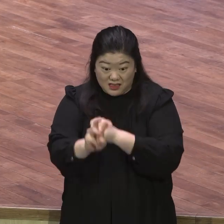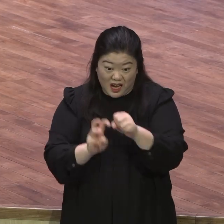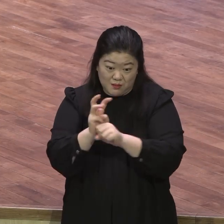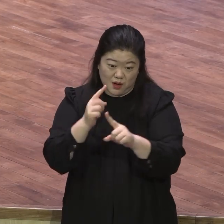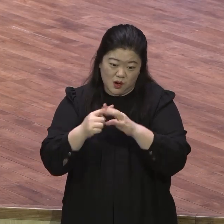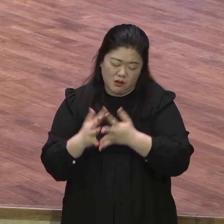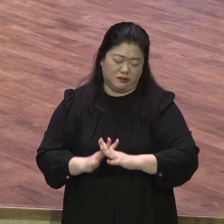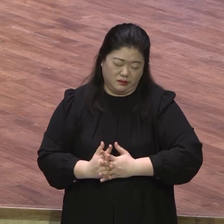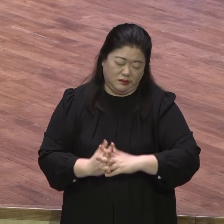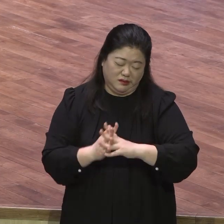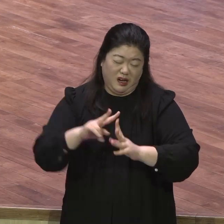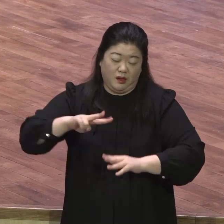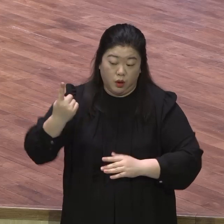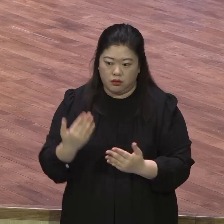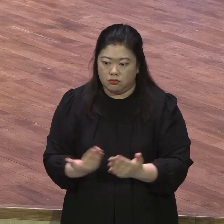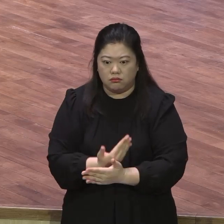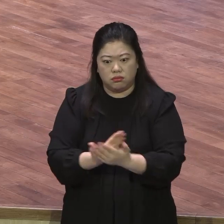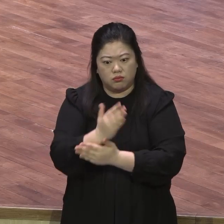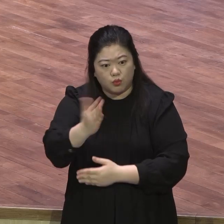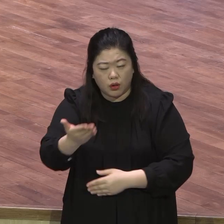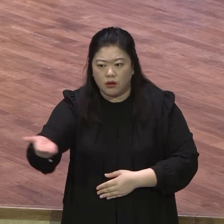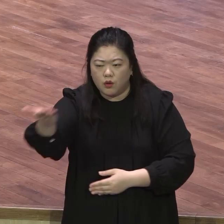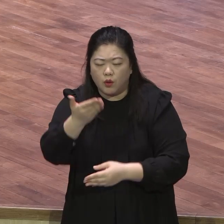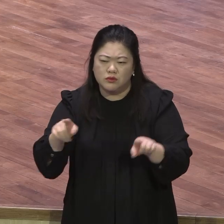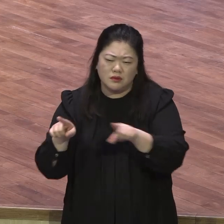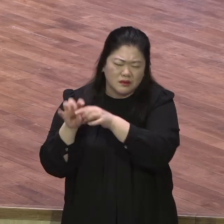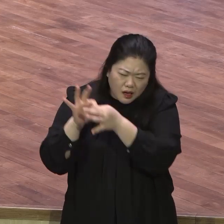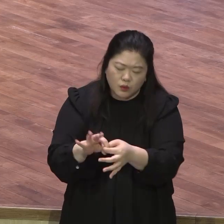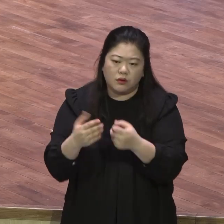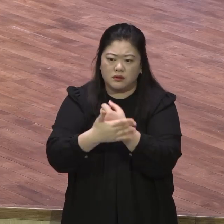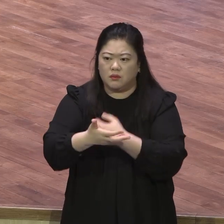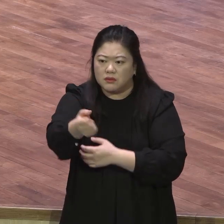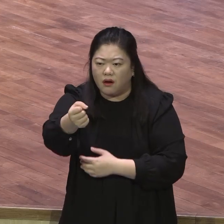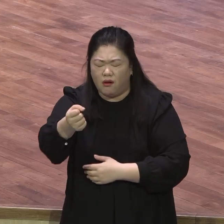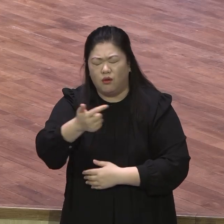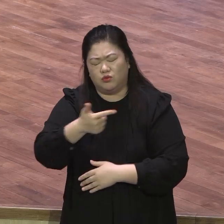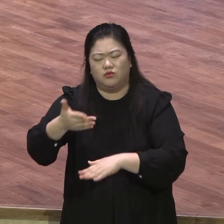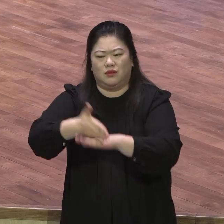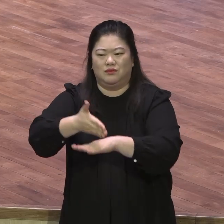성교하고 하나는 기뻐하기를 가장 중요하게 쓰신 방향인 줄 믿습니다